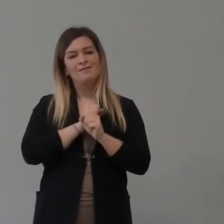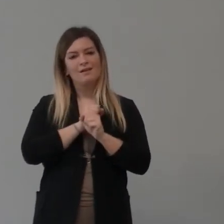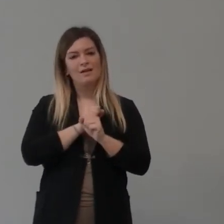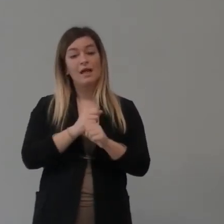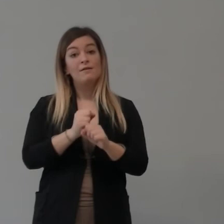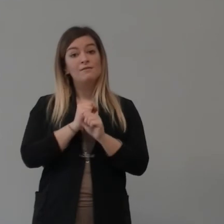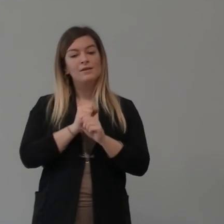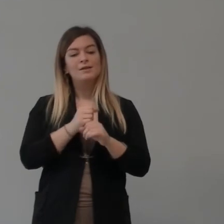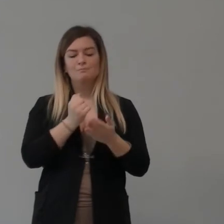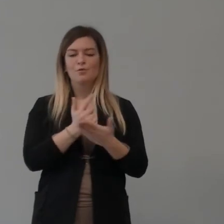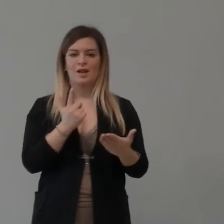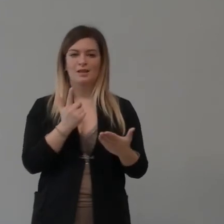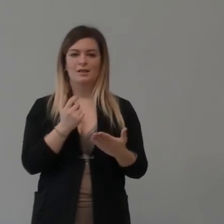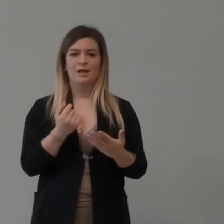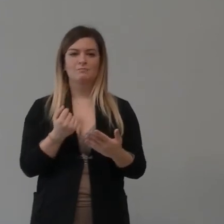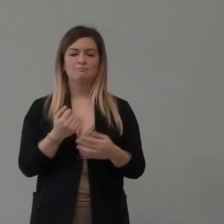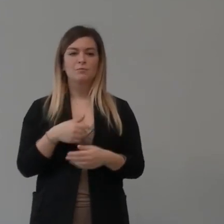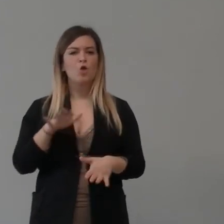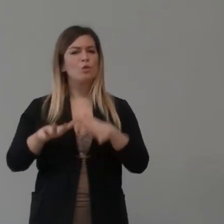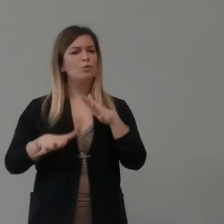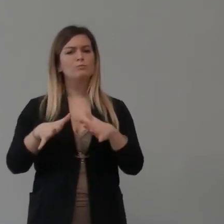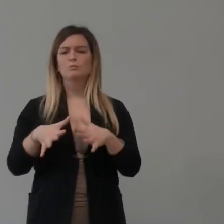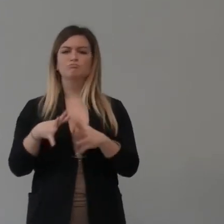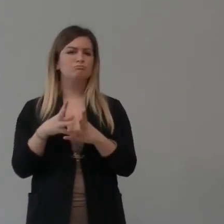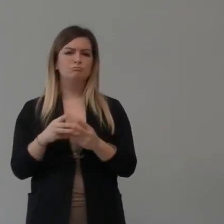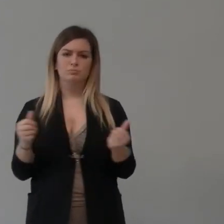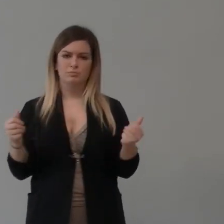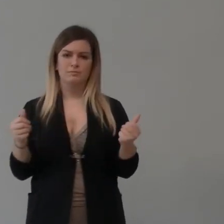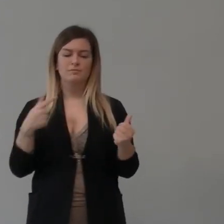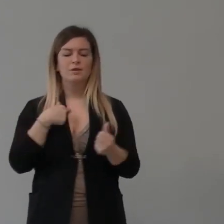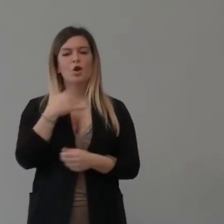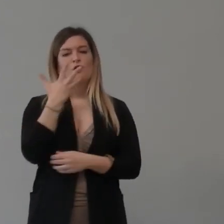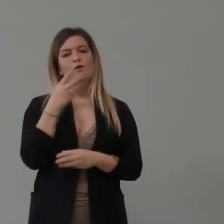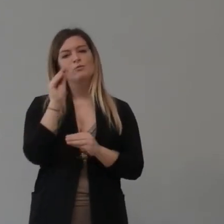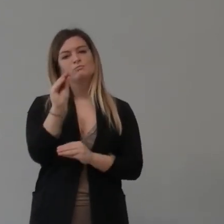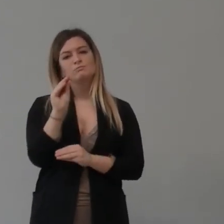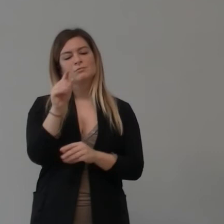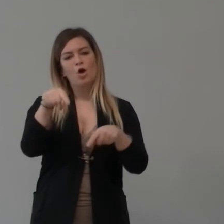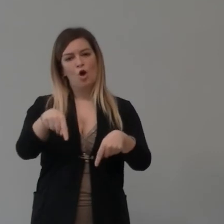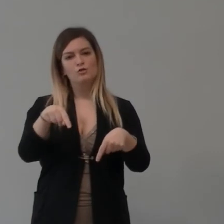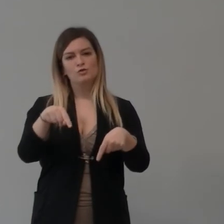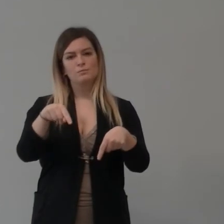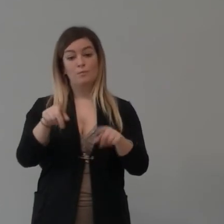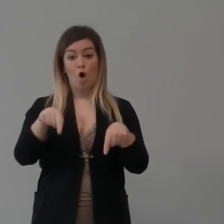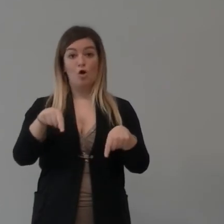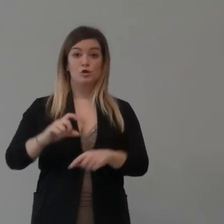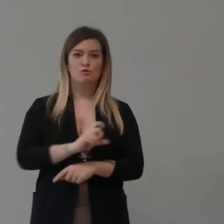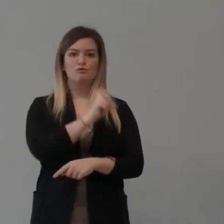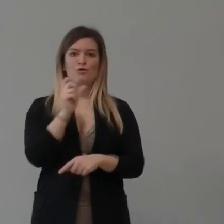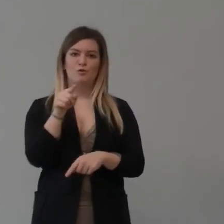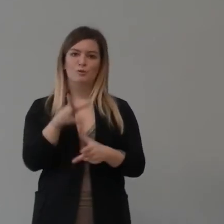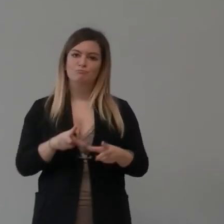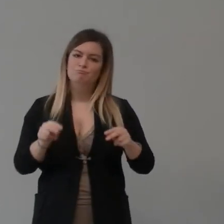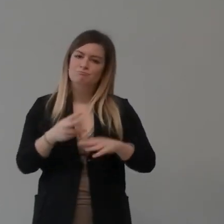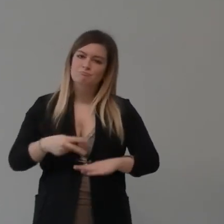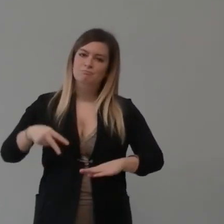in disperazione. Tutte queste cose le chiedo nel giorno in cui tu ci ricordi che sei risuscitato, Signore Gesù. Nel tuo nome le prego.